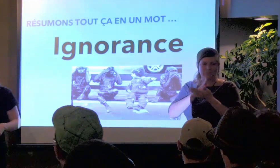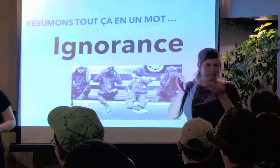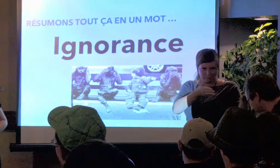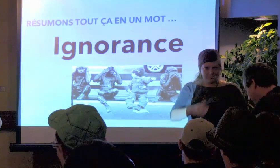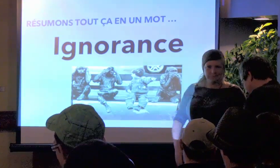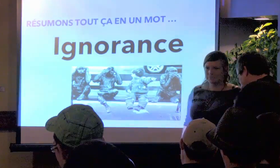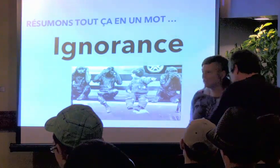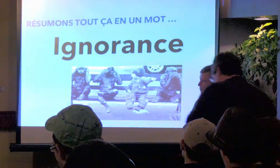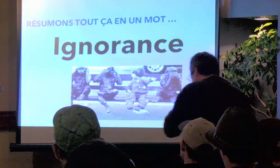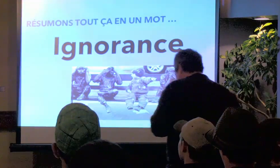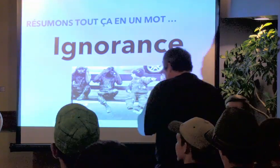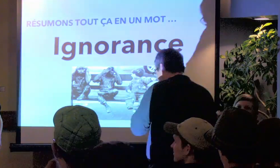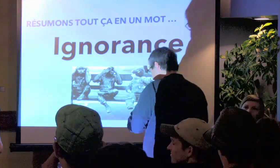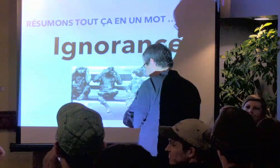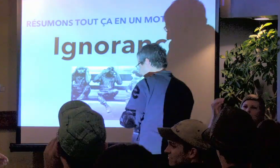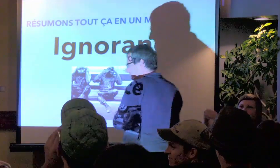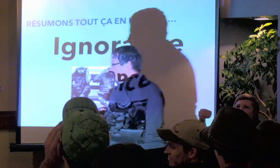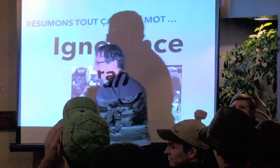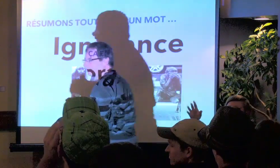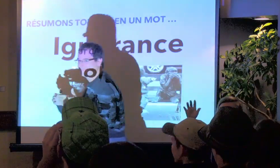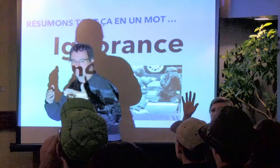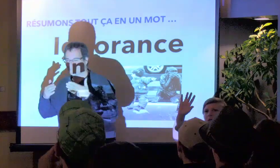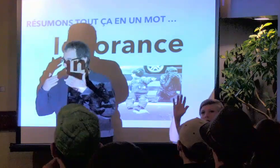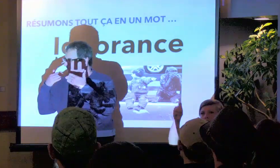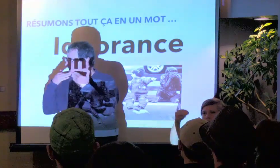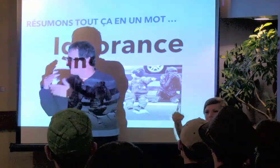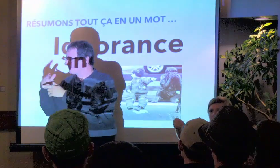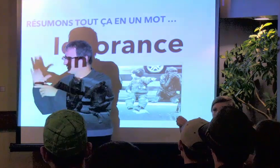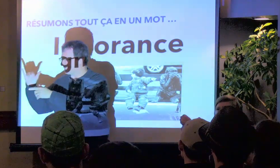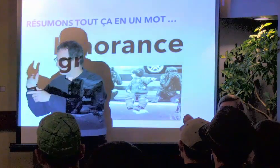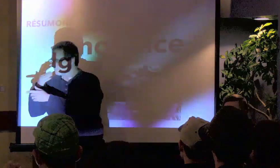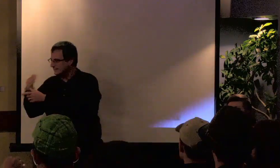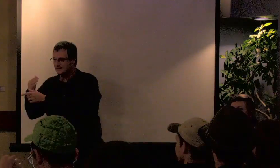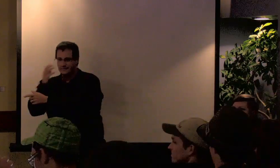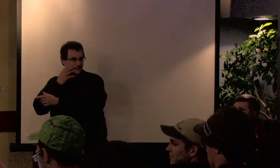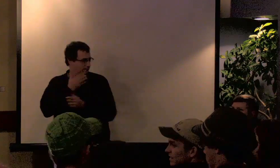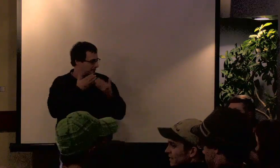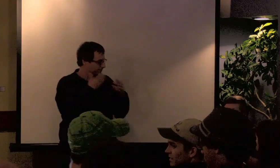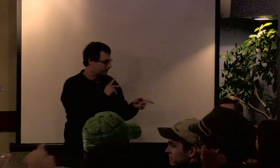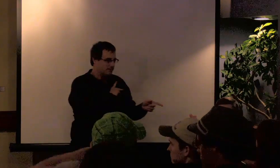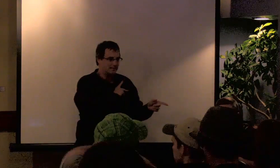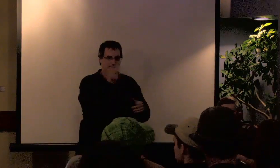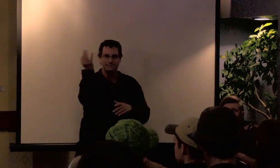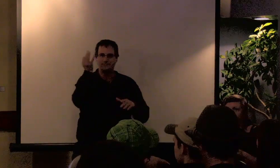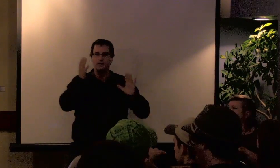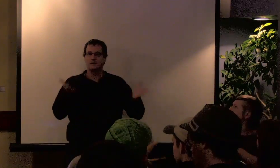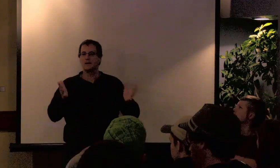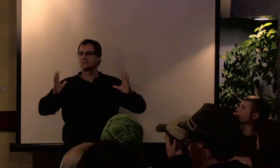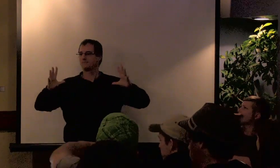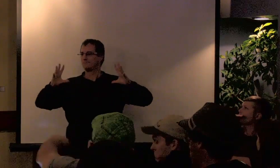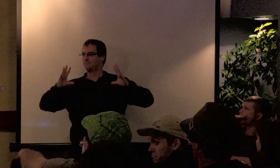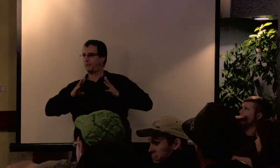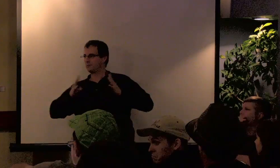Alors, c'est une image qu'on laisse là en attendant, qu'on va peut-être porter à la réflexion. Mais merci beaucoup,